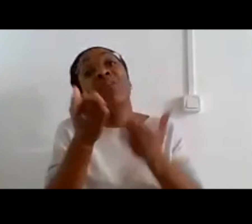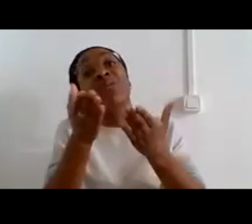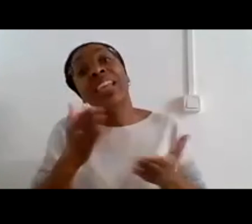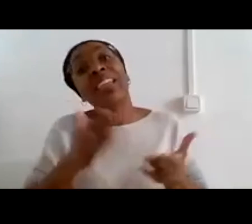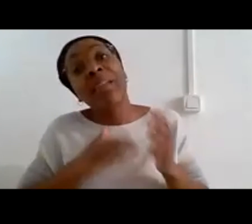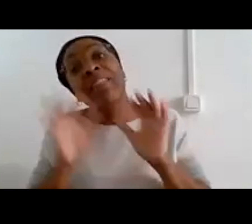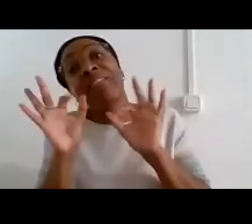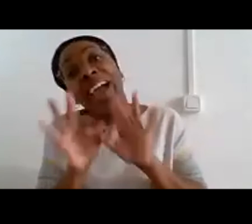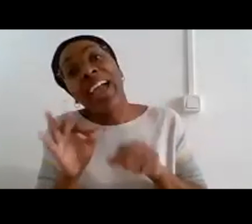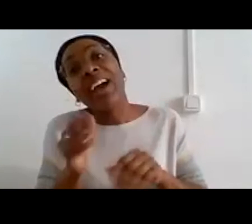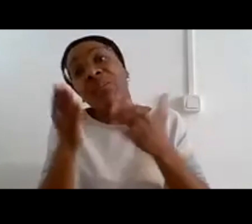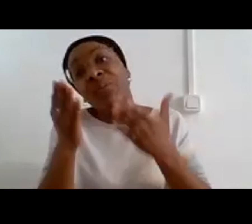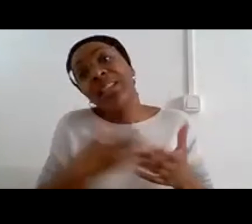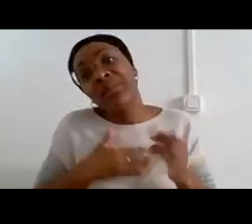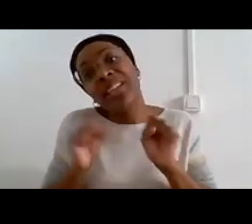Waouh!